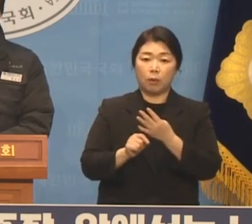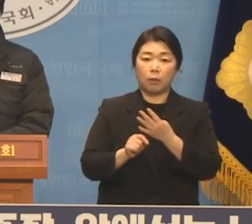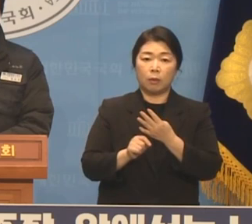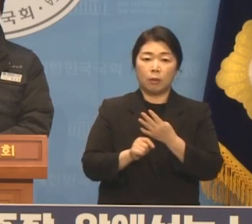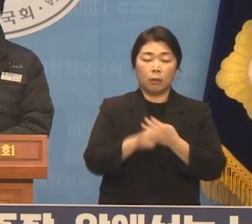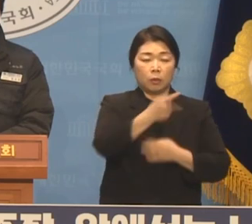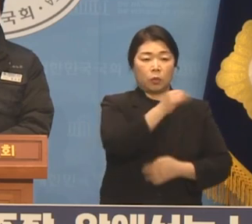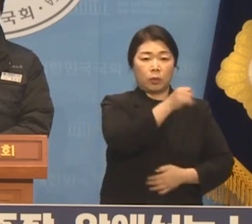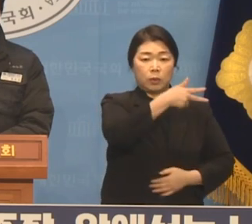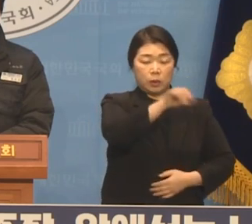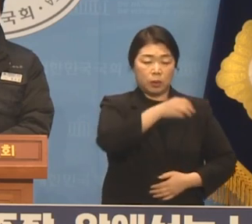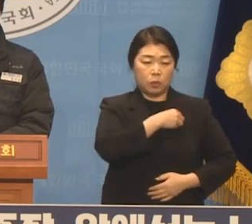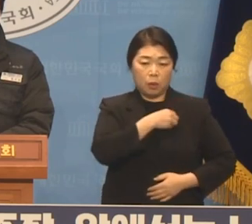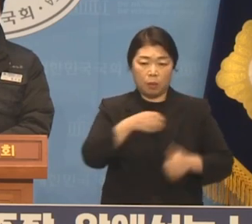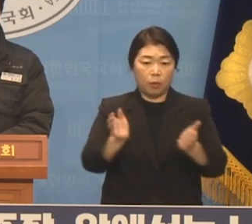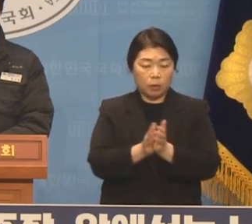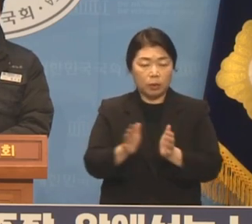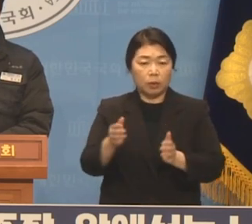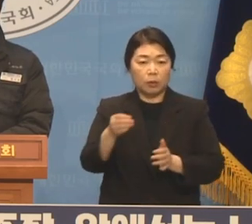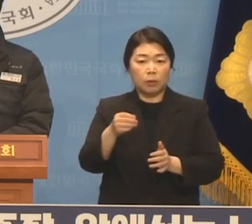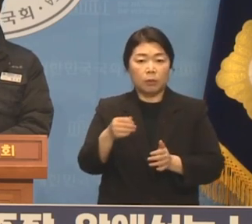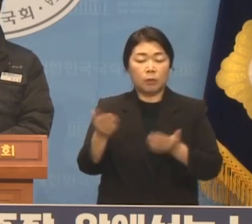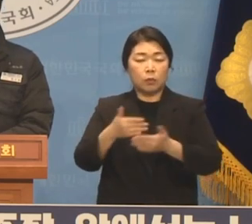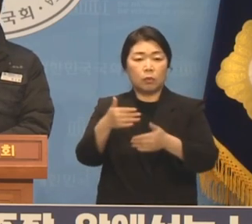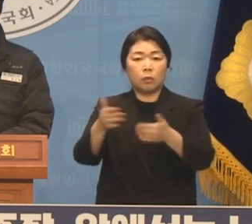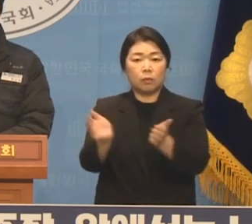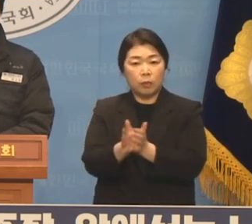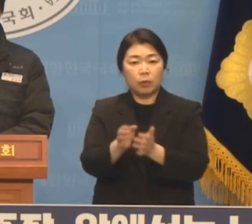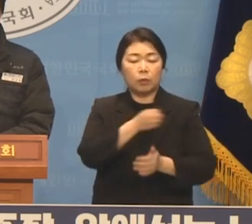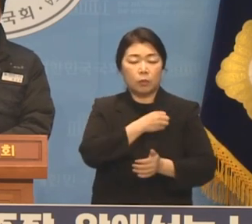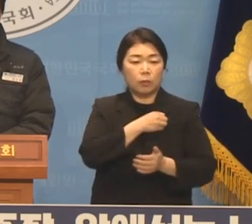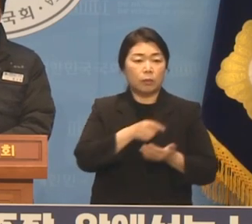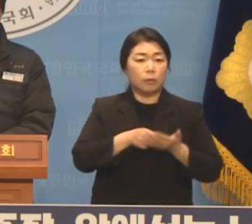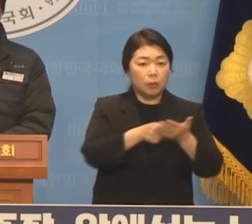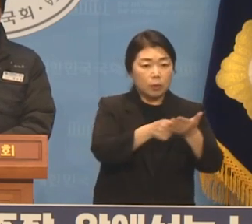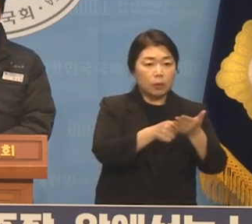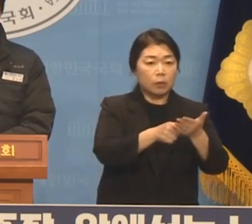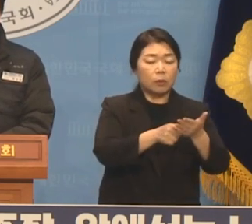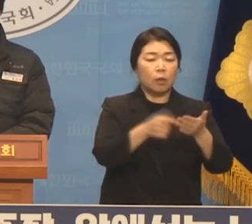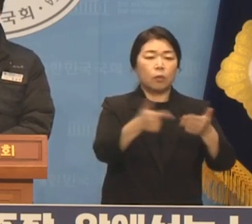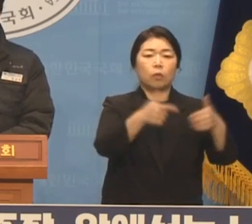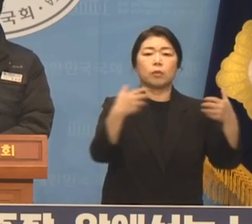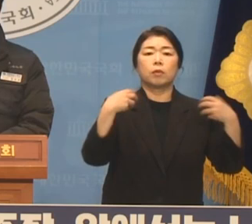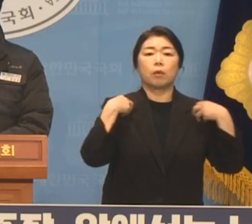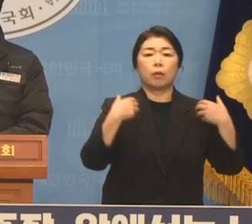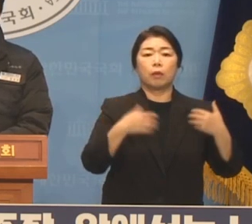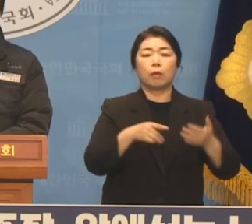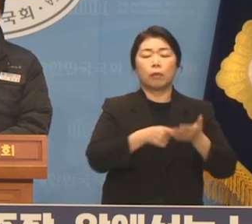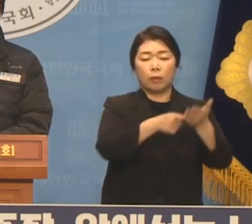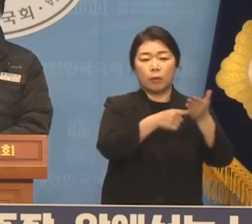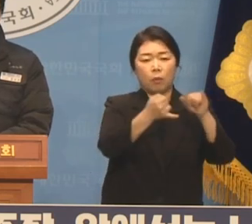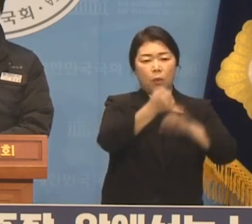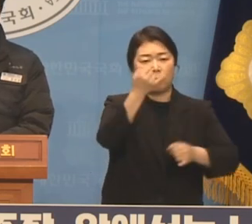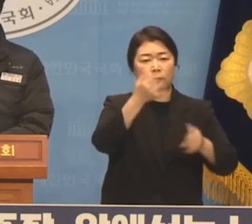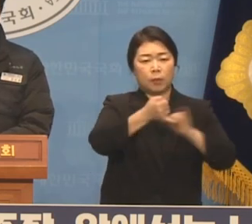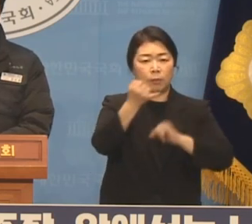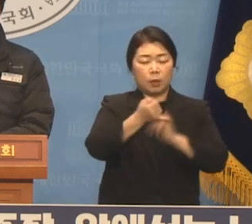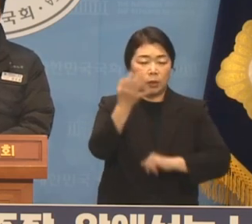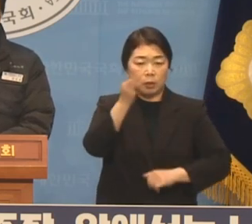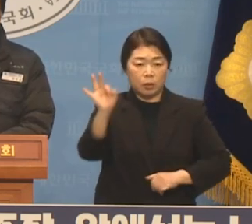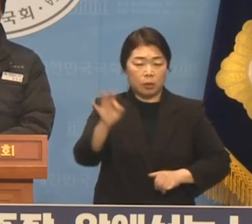도이치아우토 조합원들이 노동청에 체불임금 진정을 넣었고 체불임금이 인정되어 지급해달라고